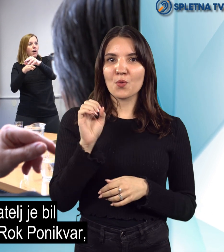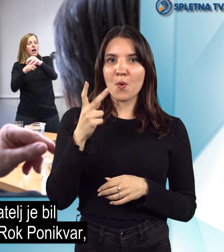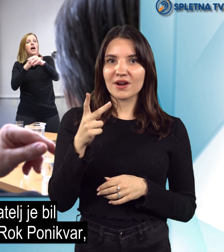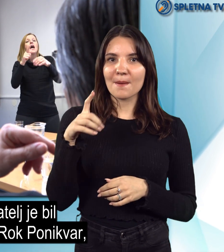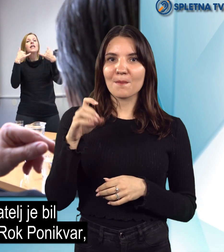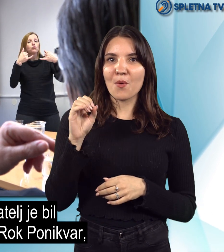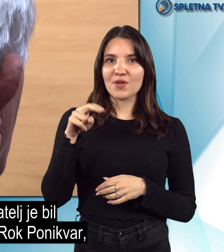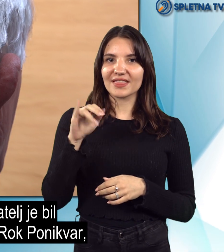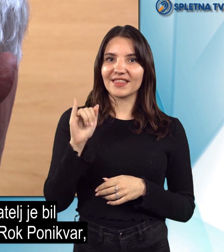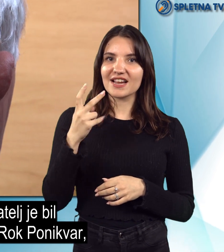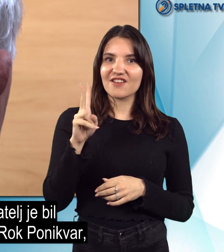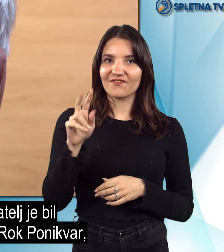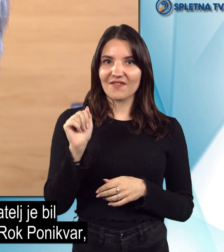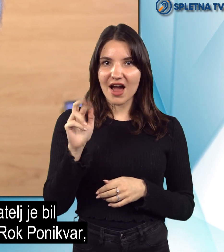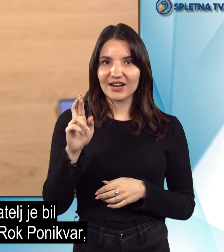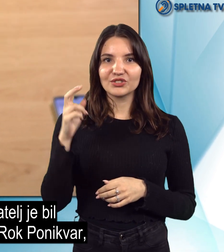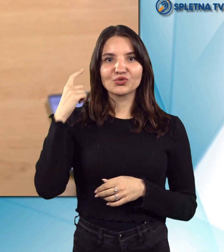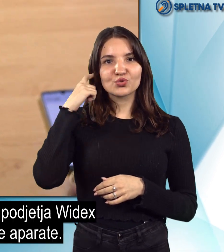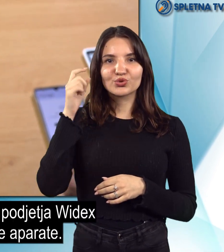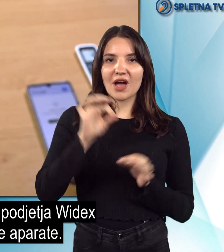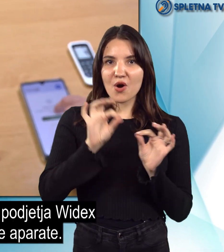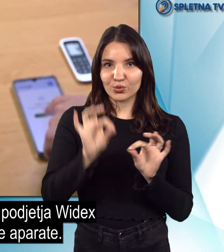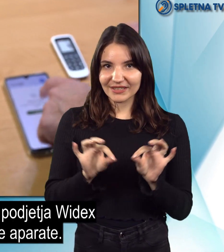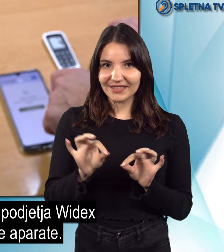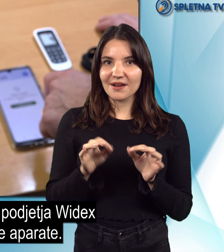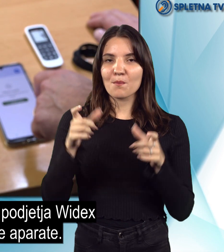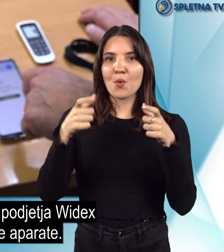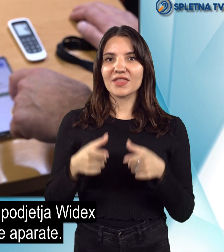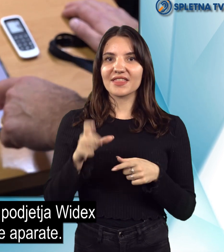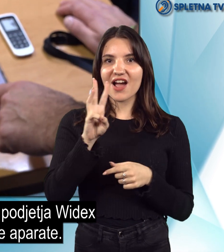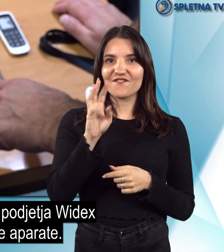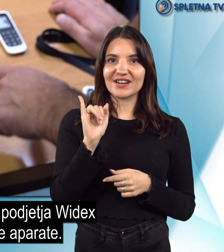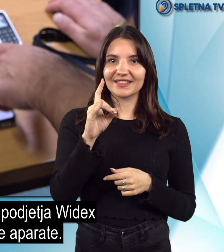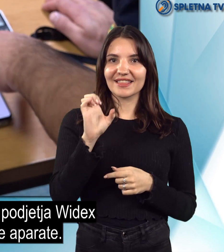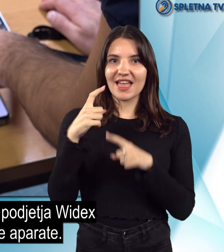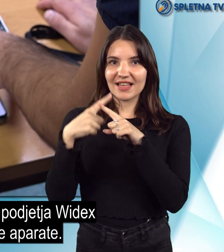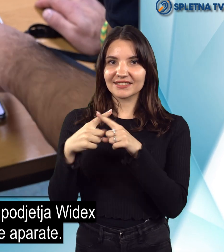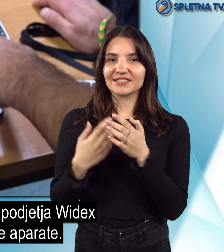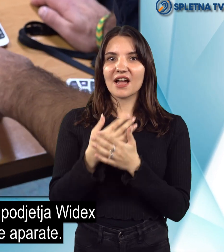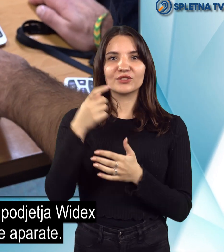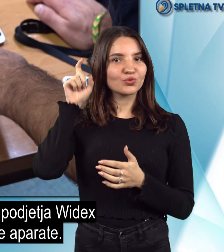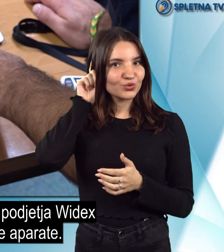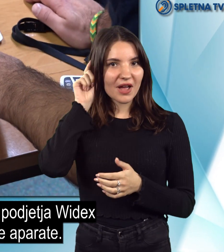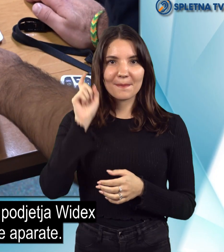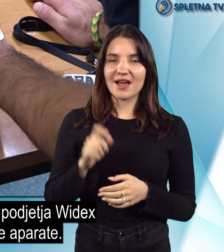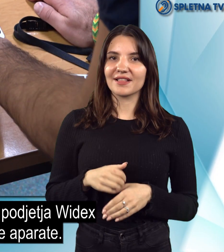strokovnjak Rok Ponikvar, slušni akustik podjetja Videx za slušne aparate.